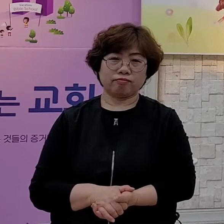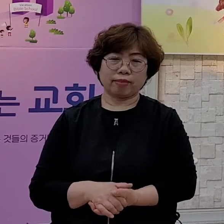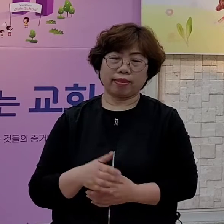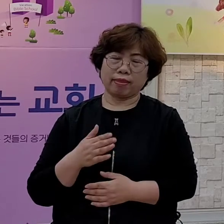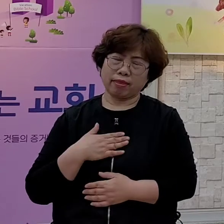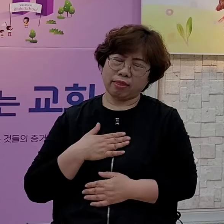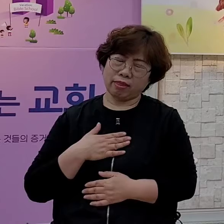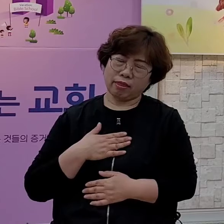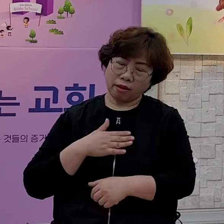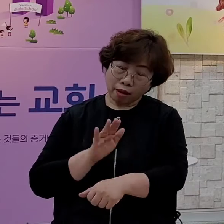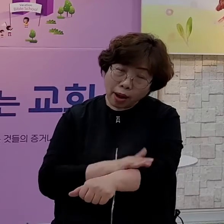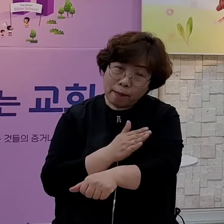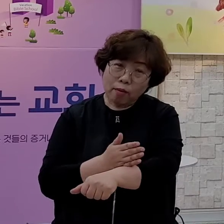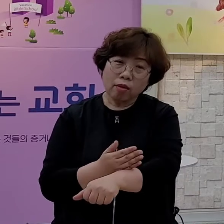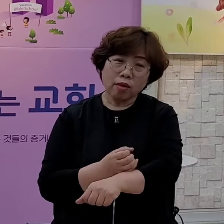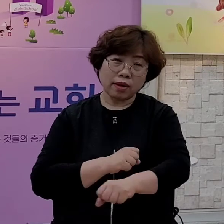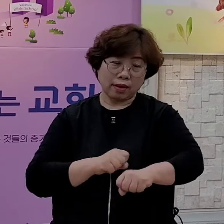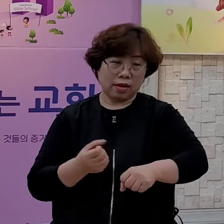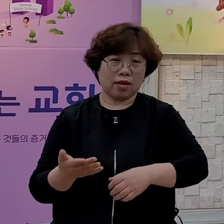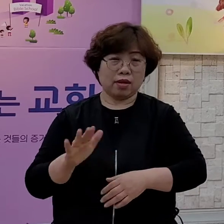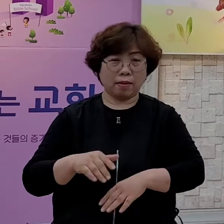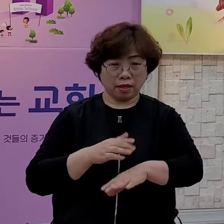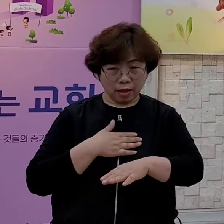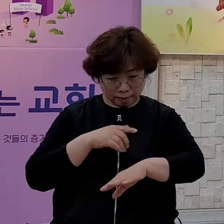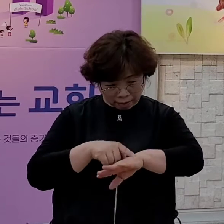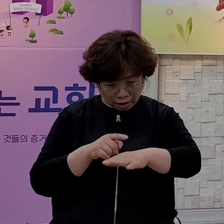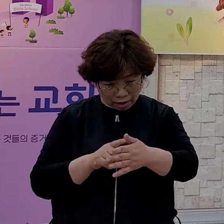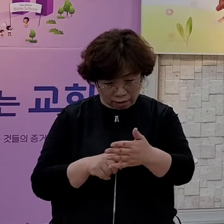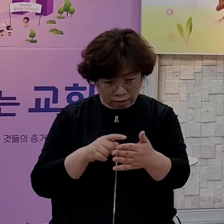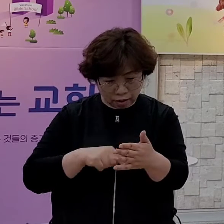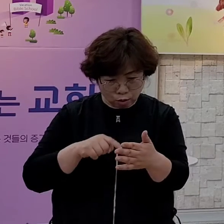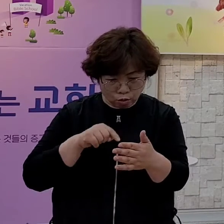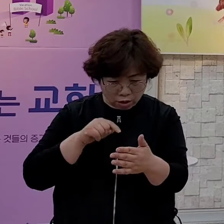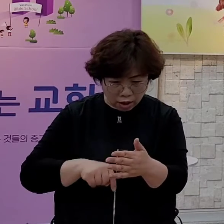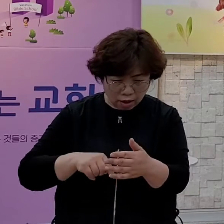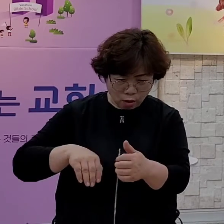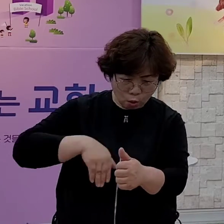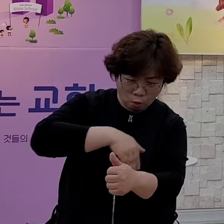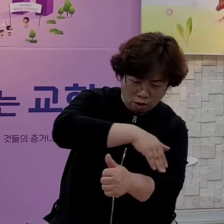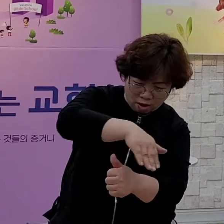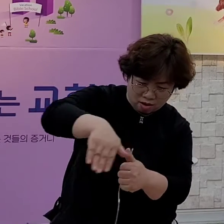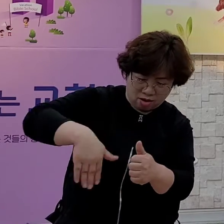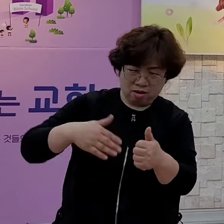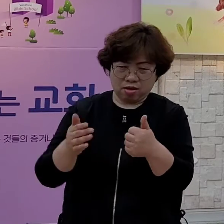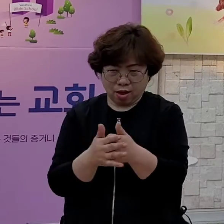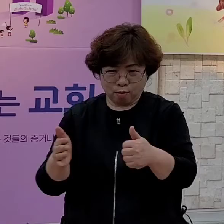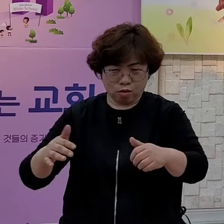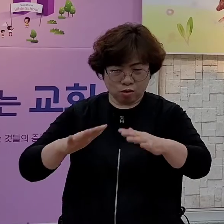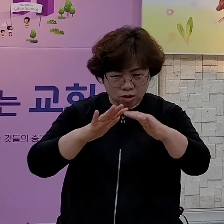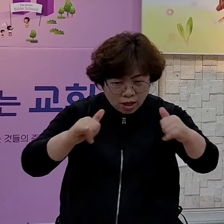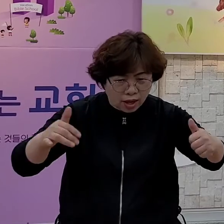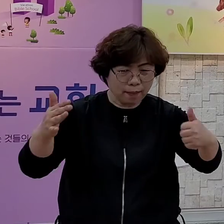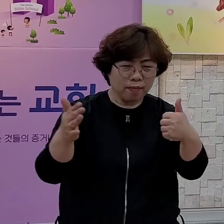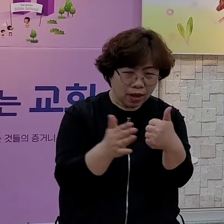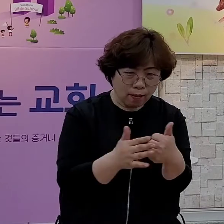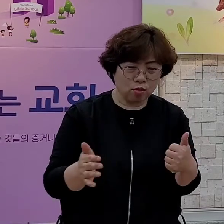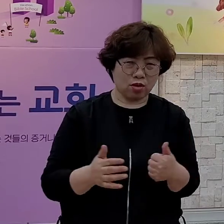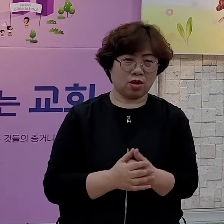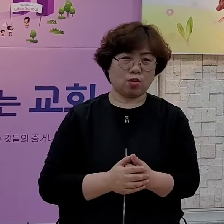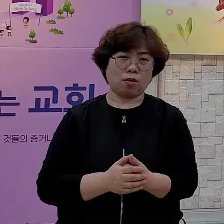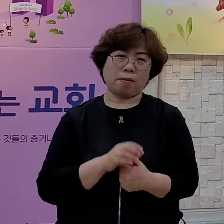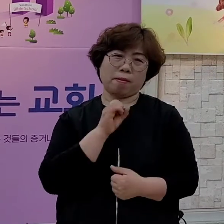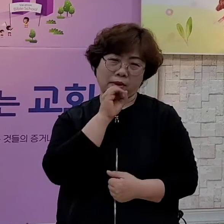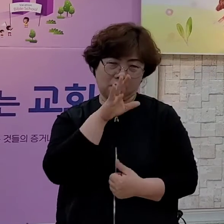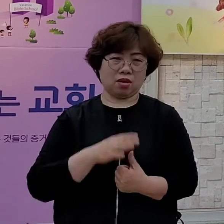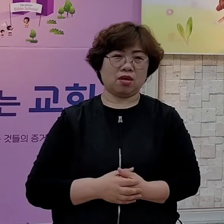자기가 잘못을 저질렀지만 결국 우리의 마음 가운데는 다 환경 때문이고 사람 때문이고 결국 그게